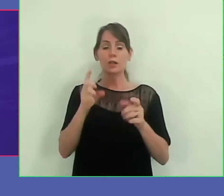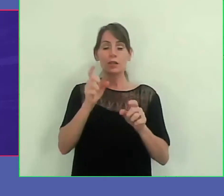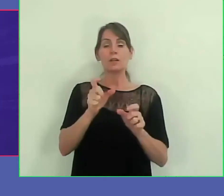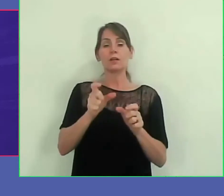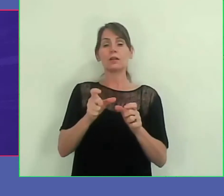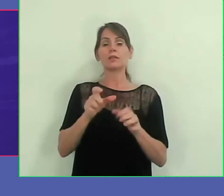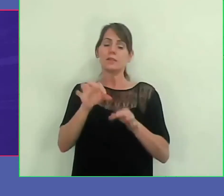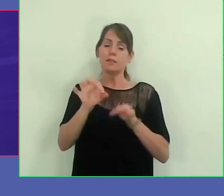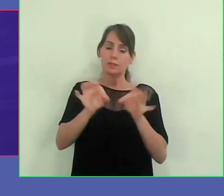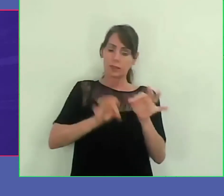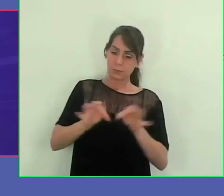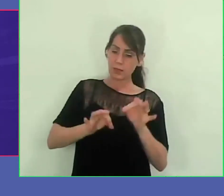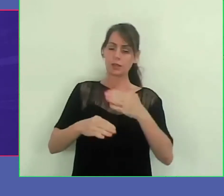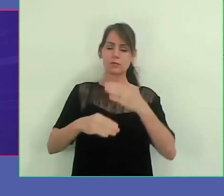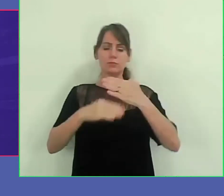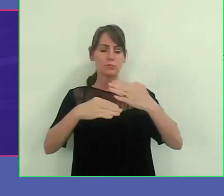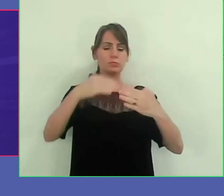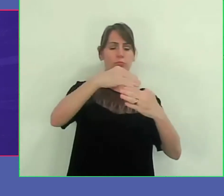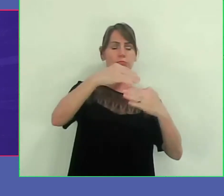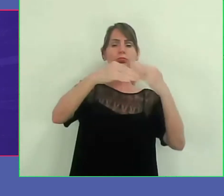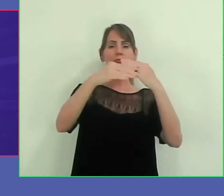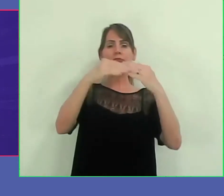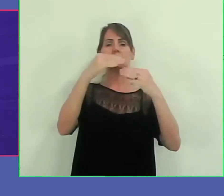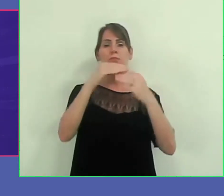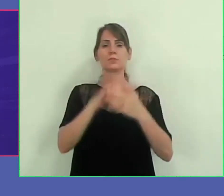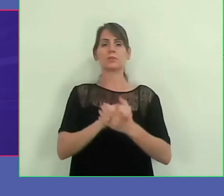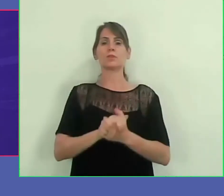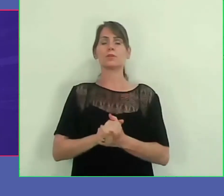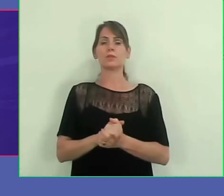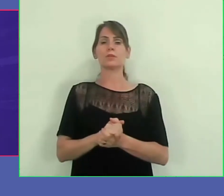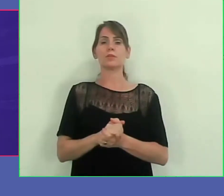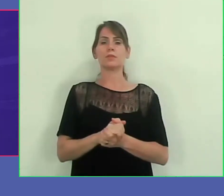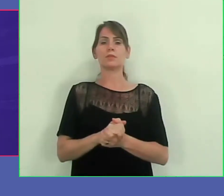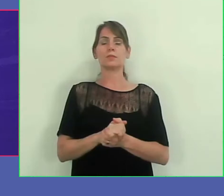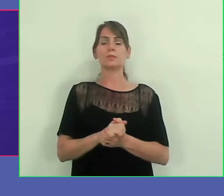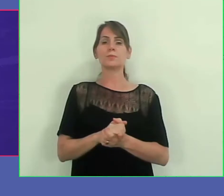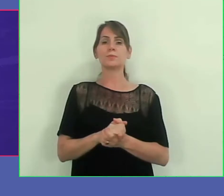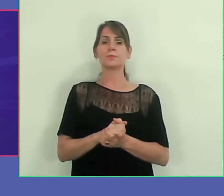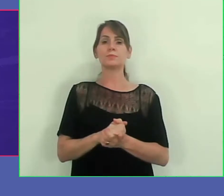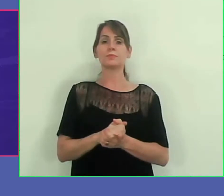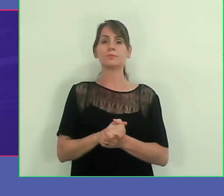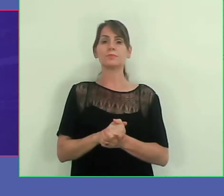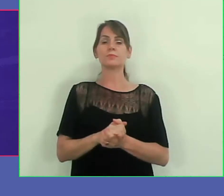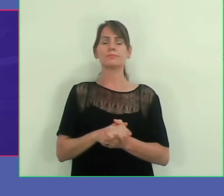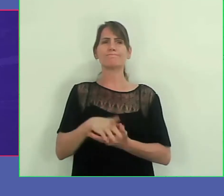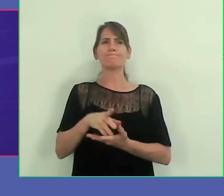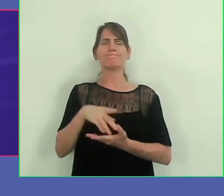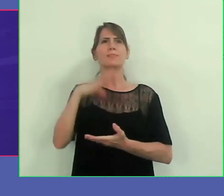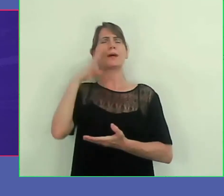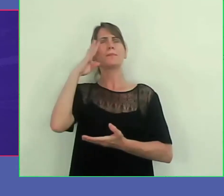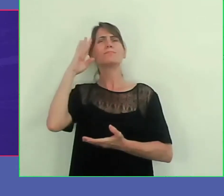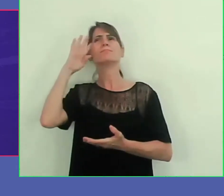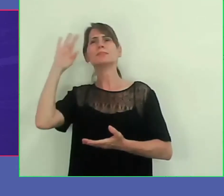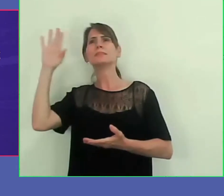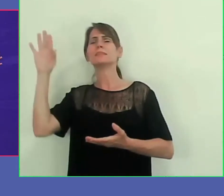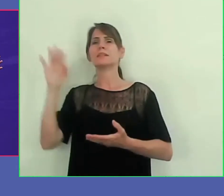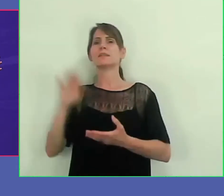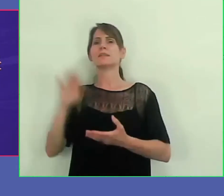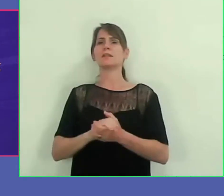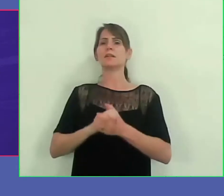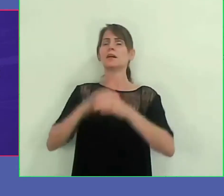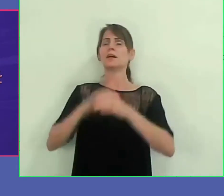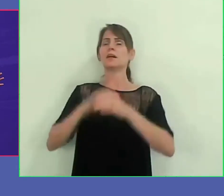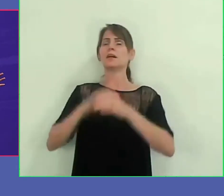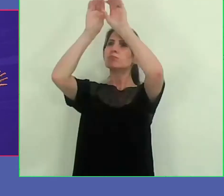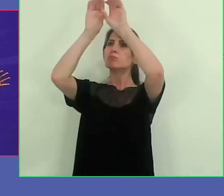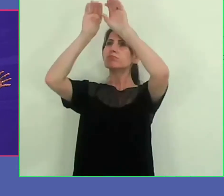quê? Estamos sendo edificados, irmãos. Imagina, o céu é o